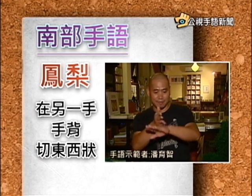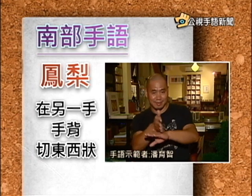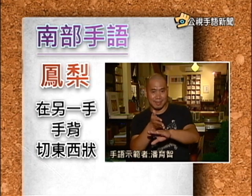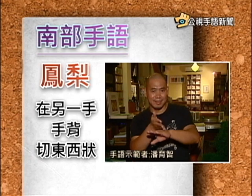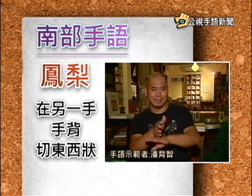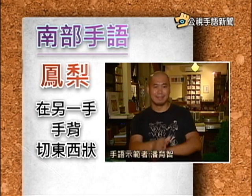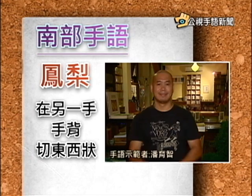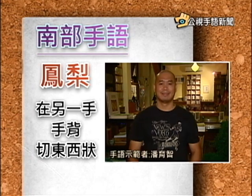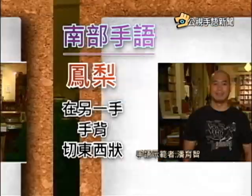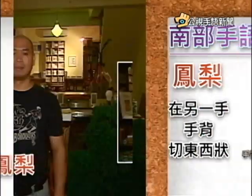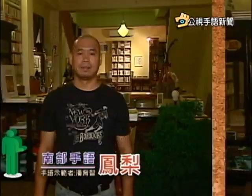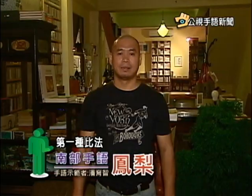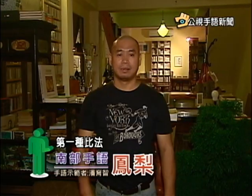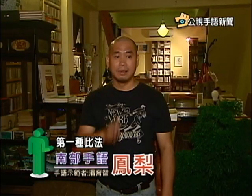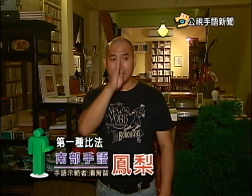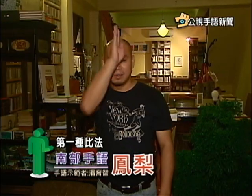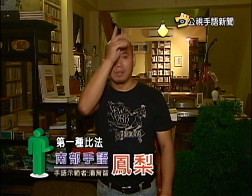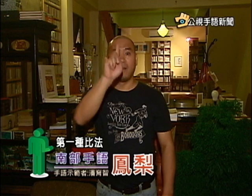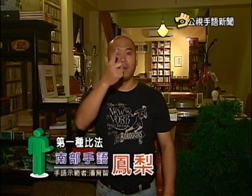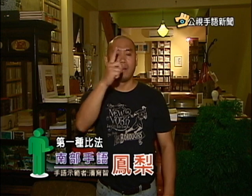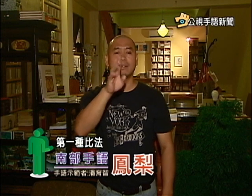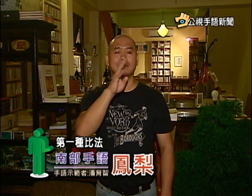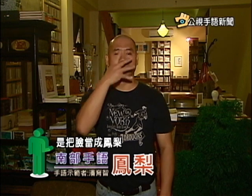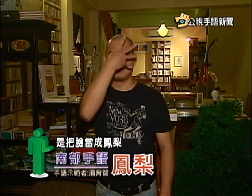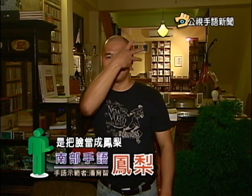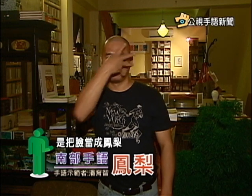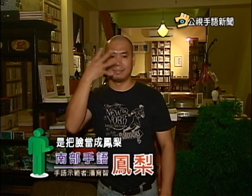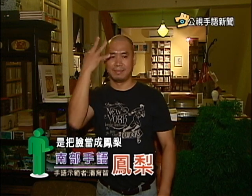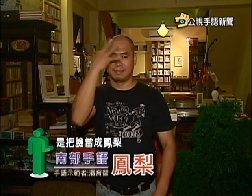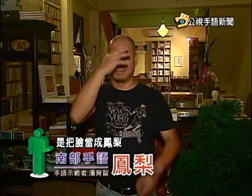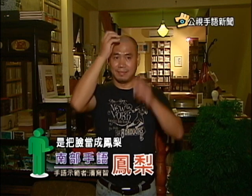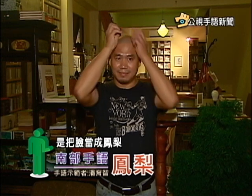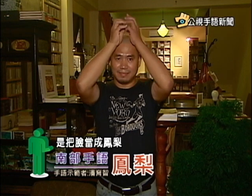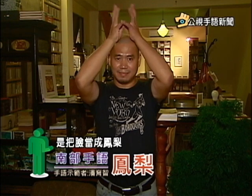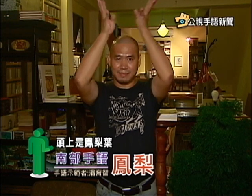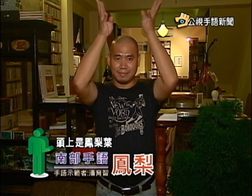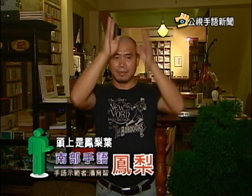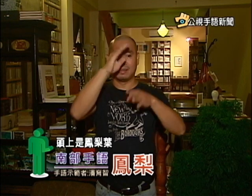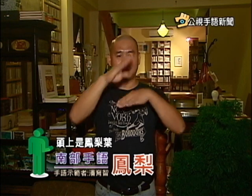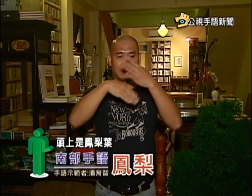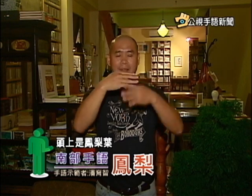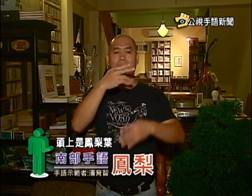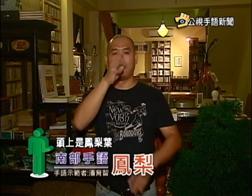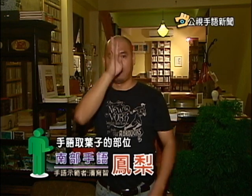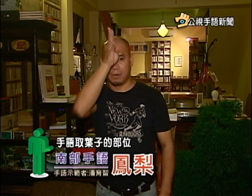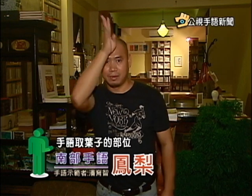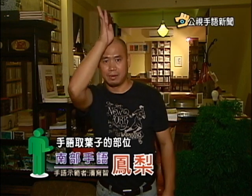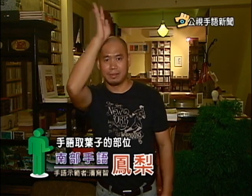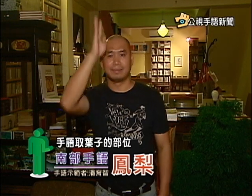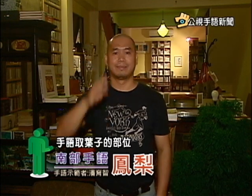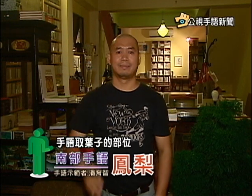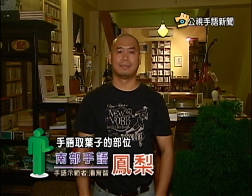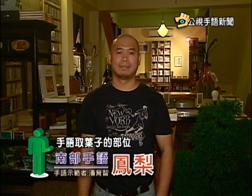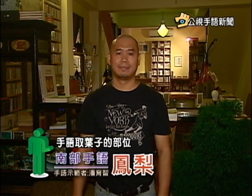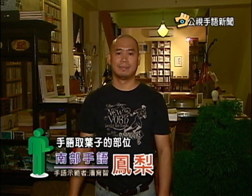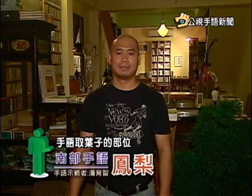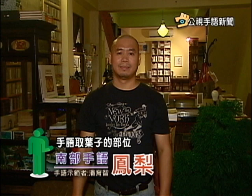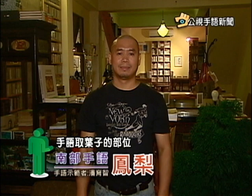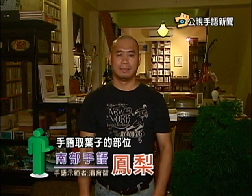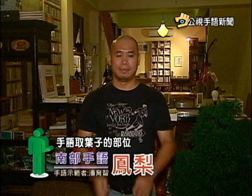子。第一种笔法是把脸当成凤梨，头上是凤梨叶，手语取叶子的部位。第二